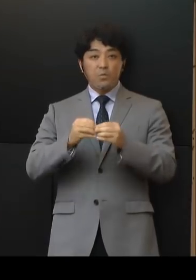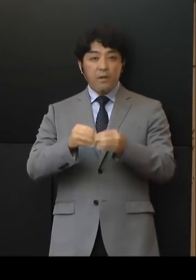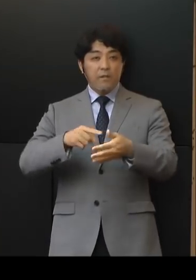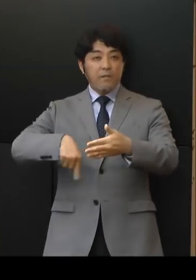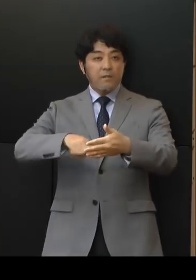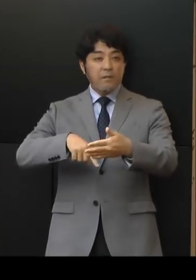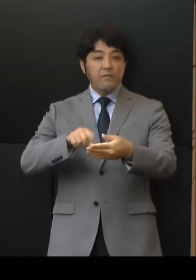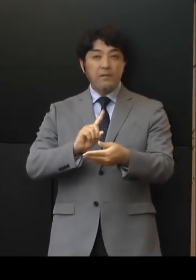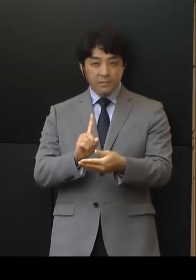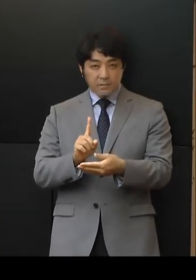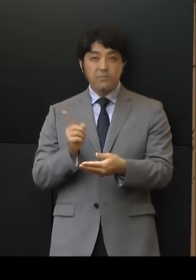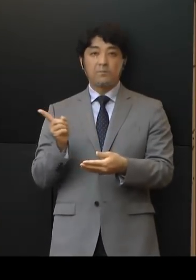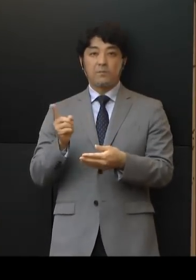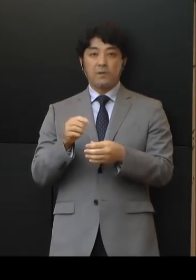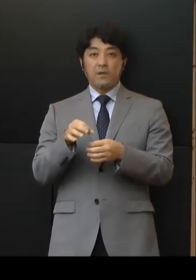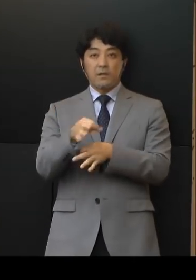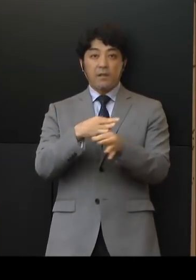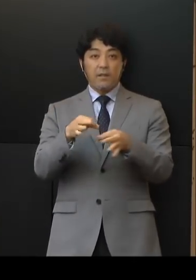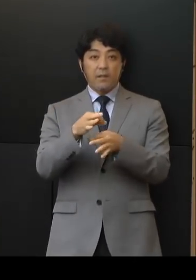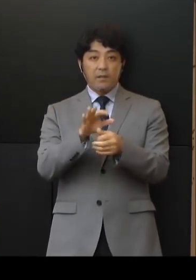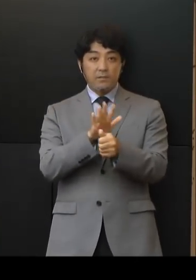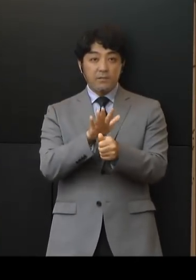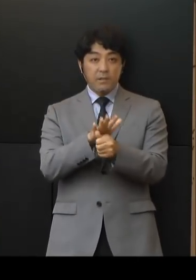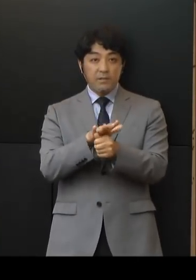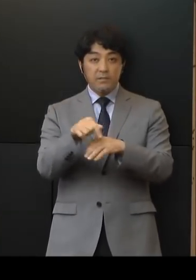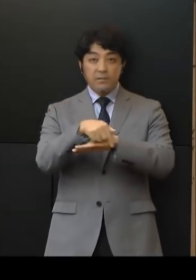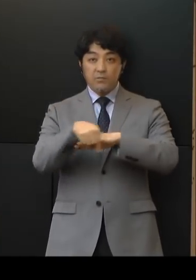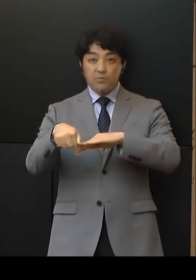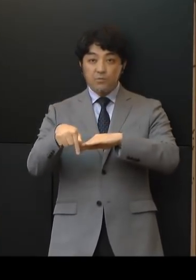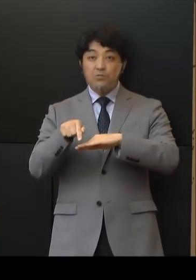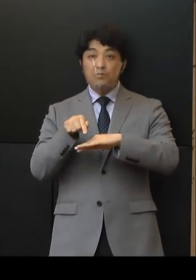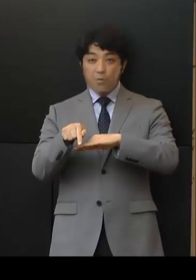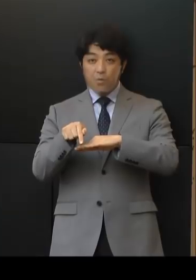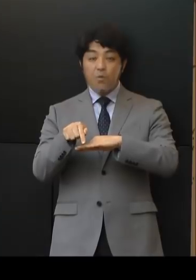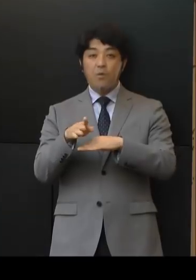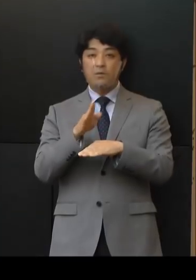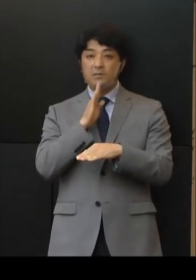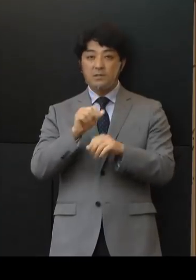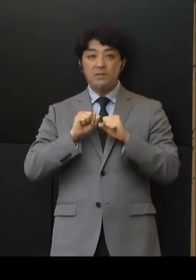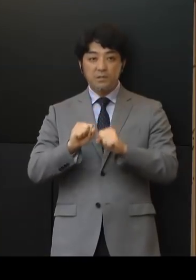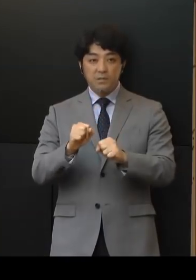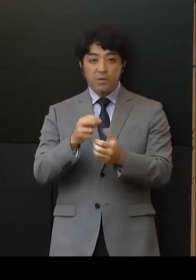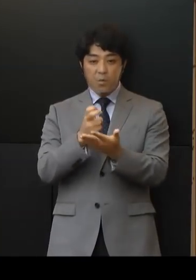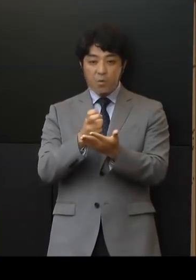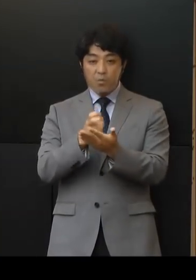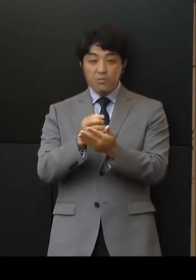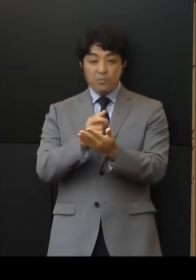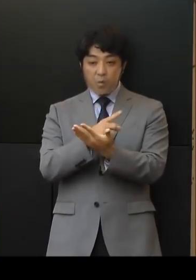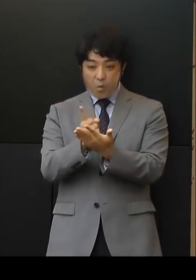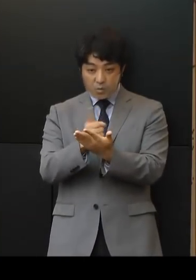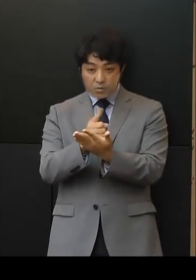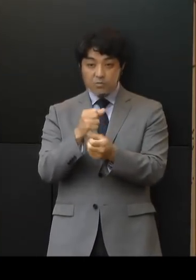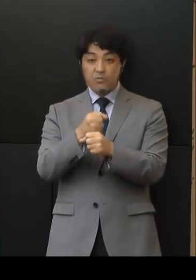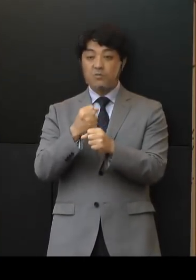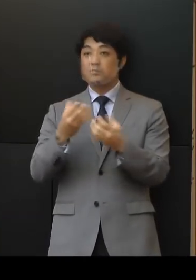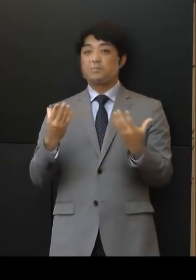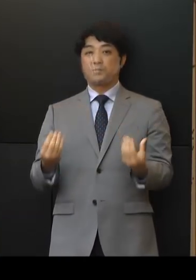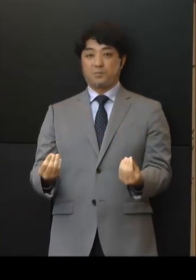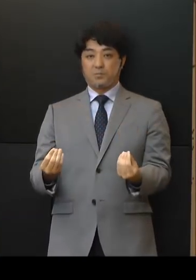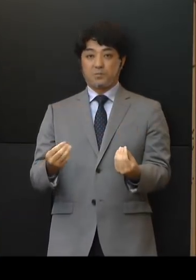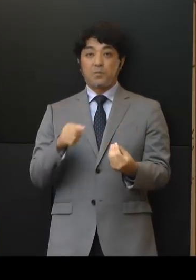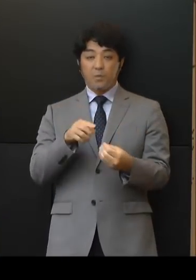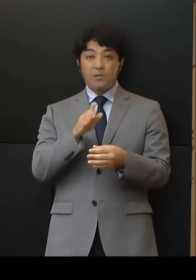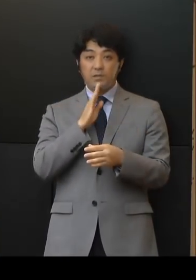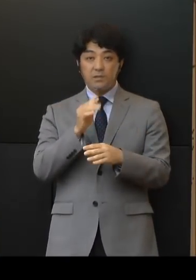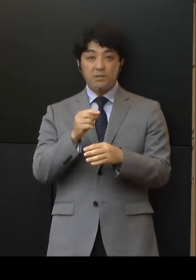り組みとして経済的支援策を含めた実施方針を策定しました。実施